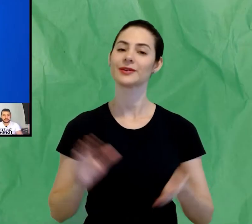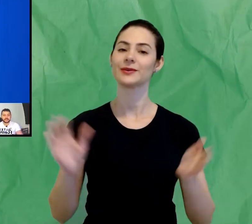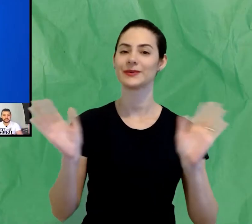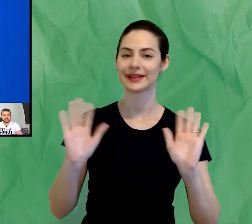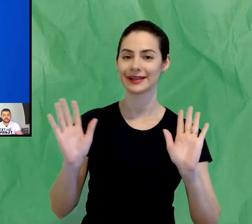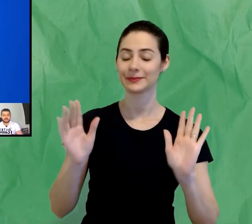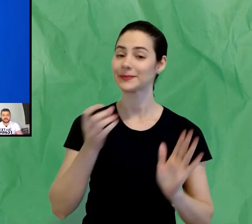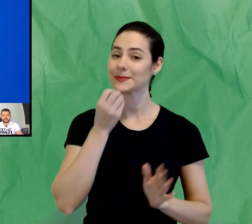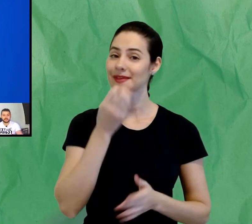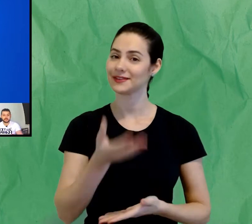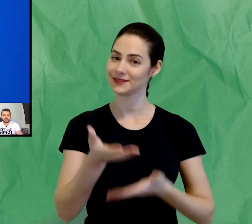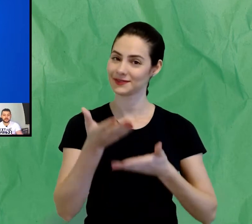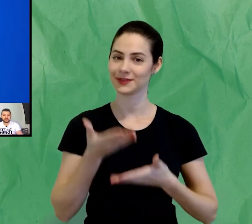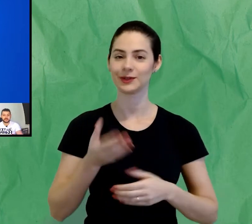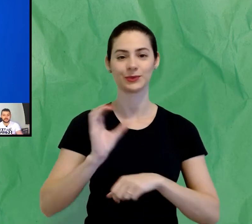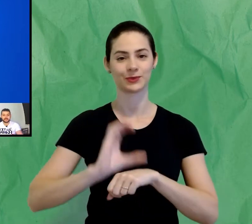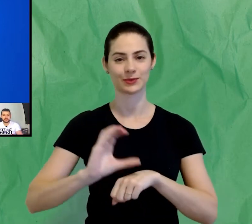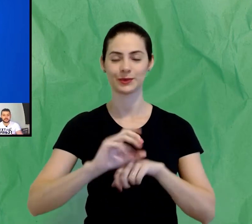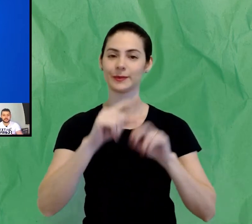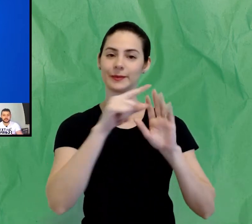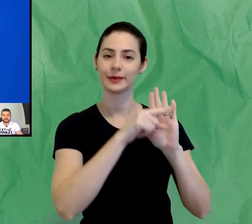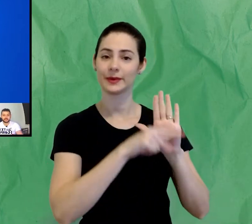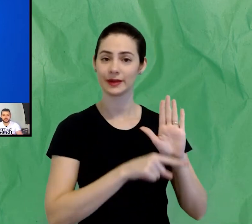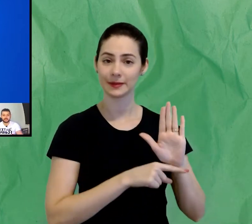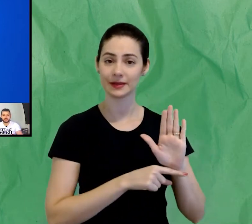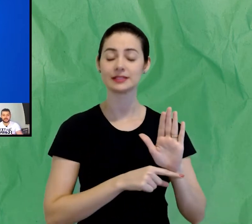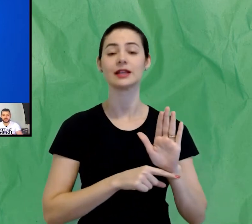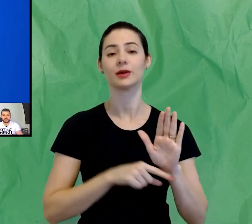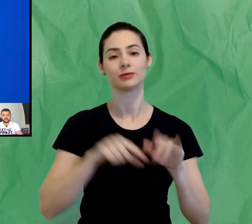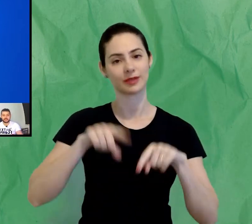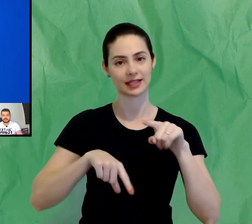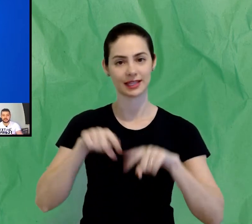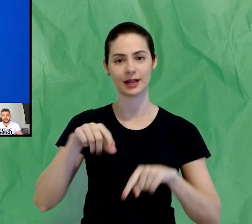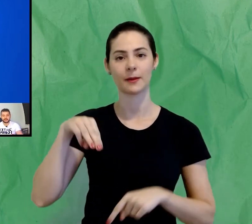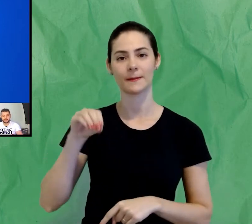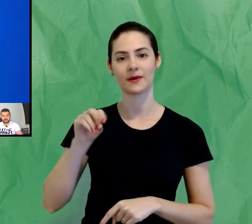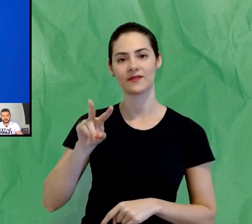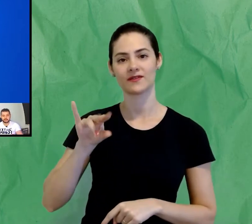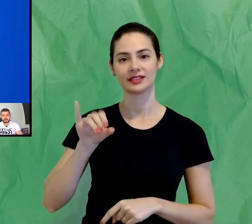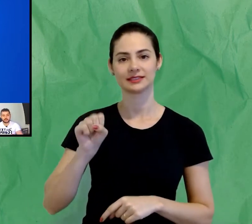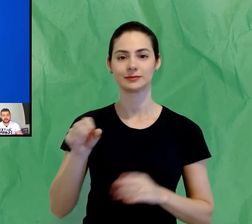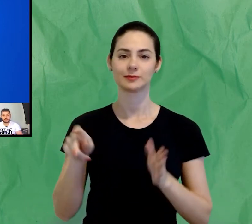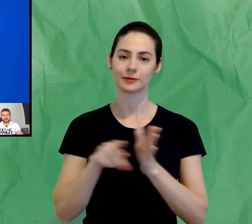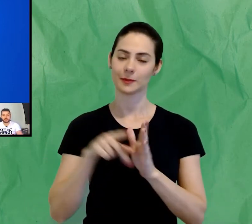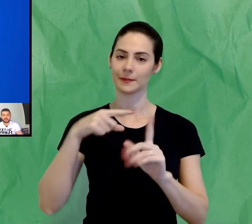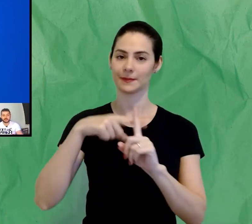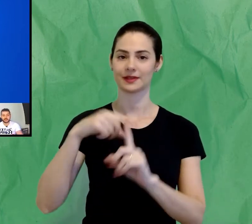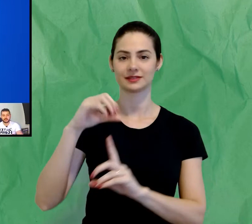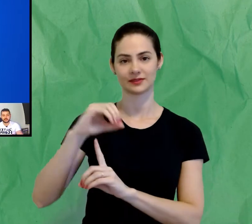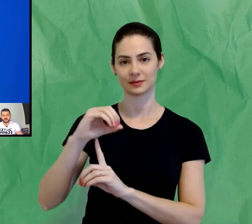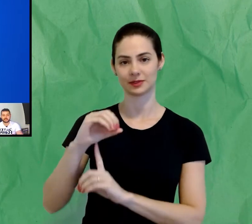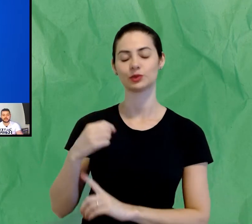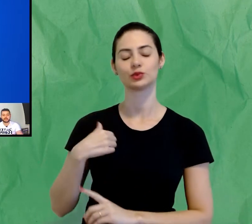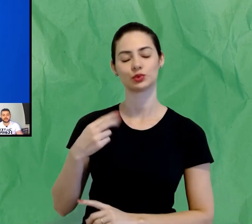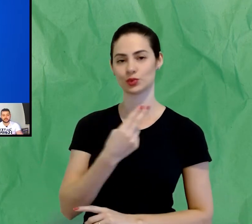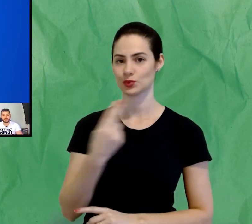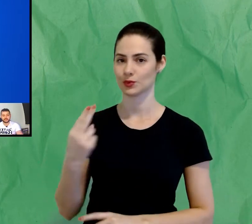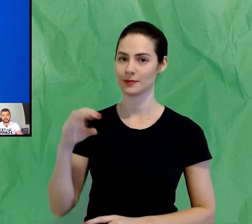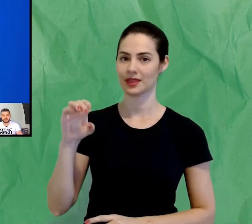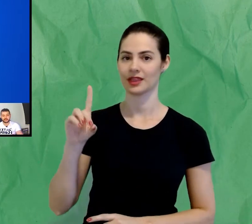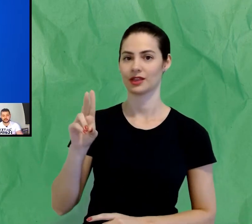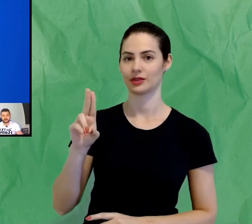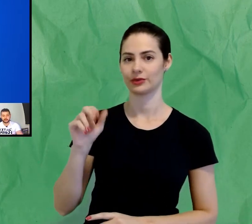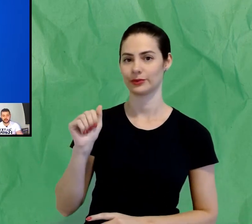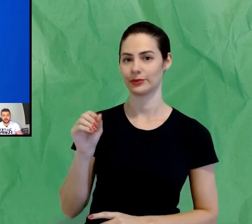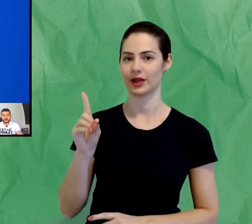Olá, seja bem-vindo ao curso Programador de Dispositivos Móveis da plataforma Mais IFMG. Eu me chamo Eduardo Trindade e sou seu professor